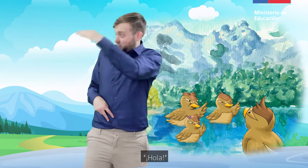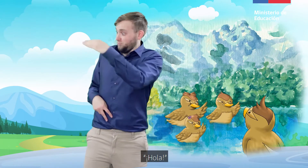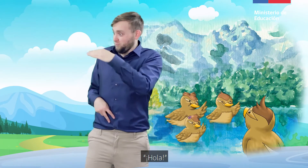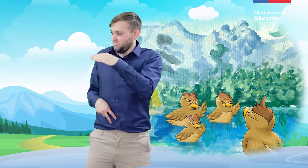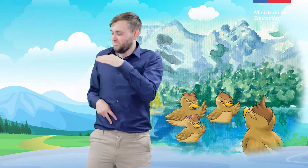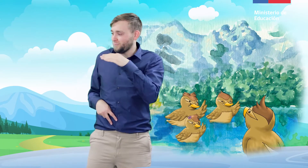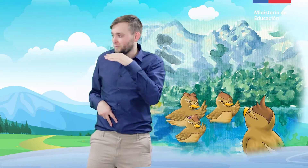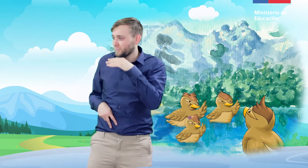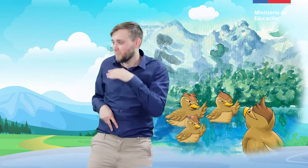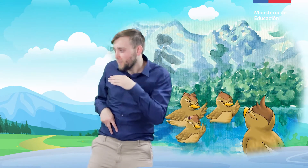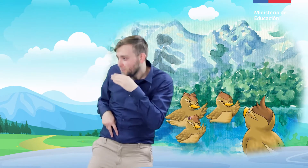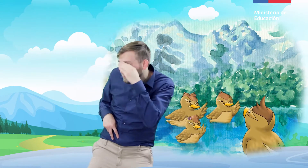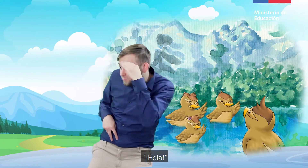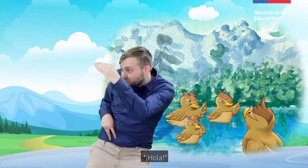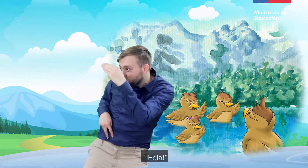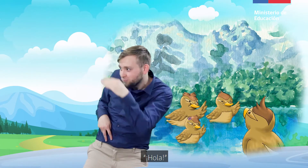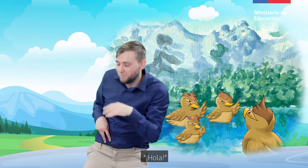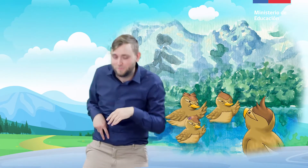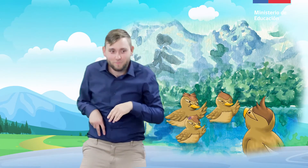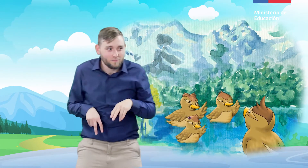¡Hola! ¡Hola!